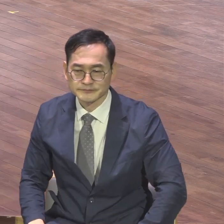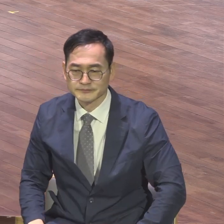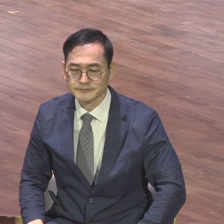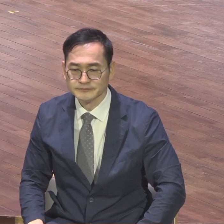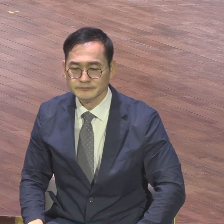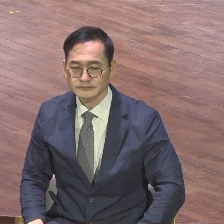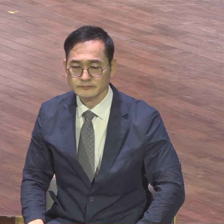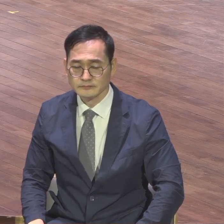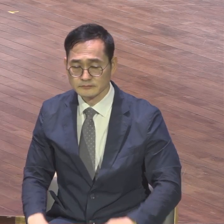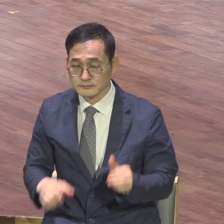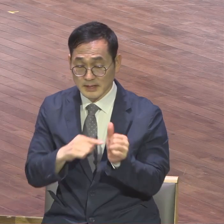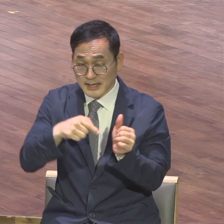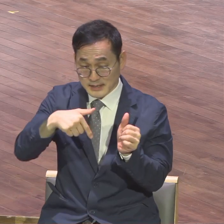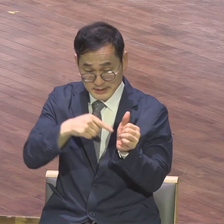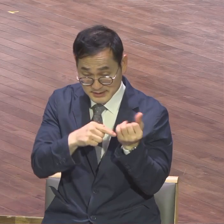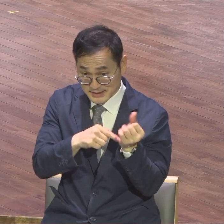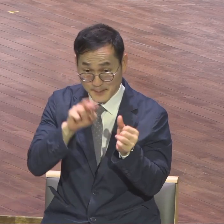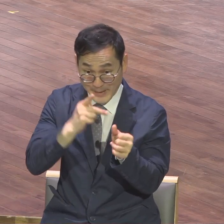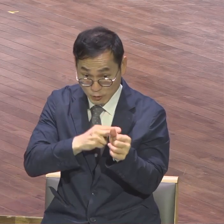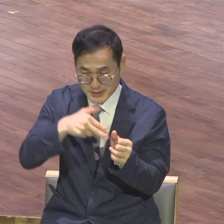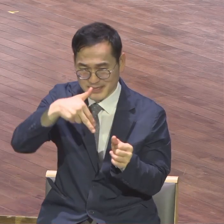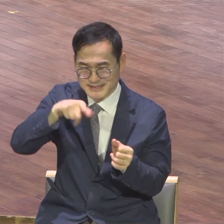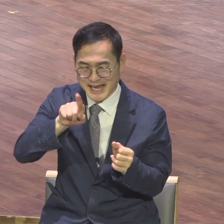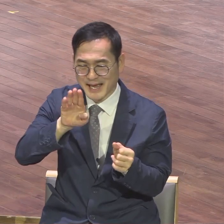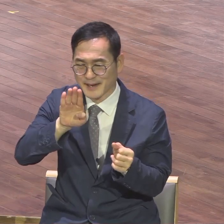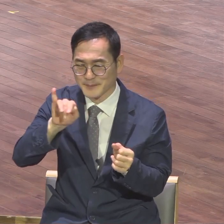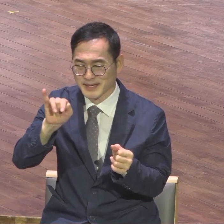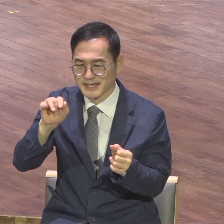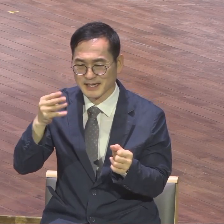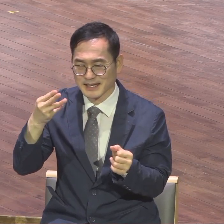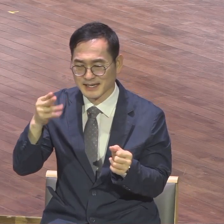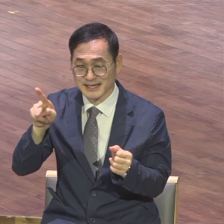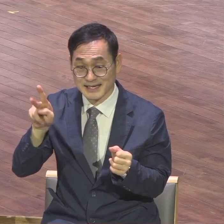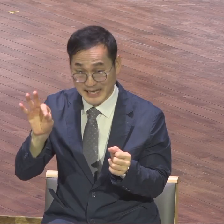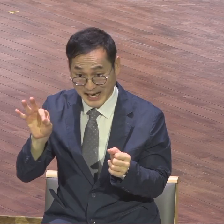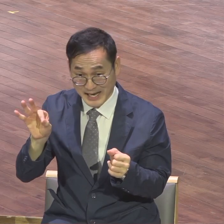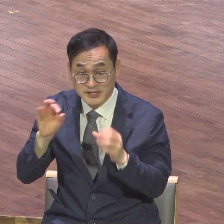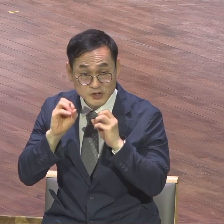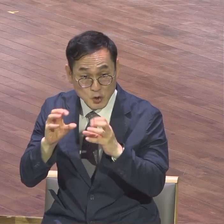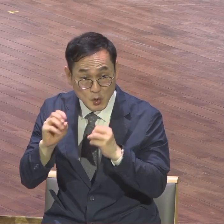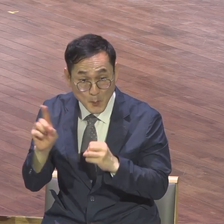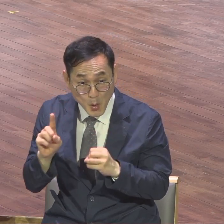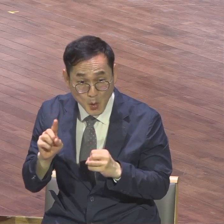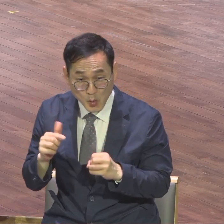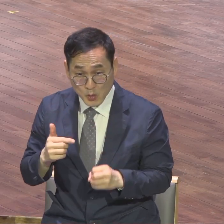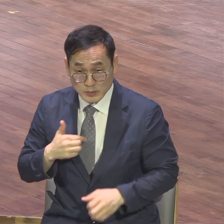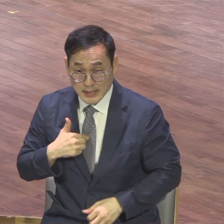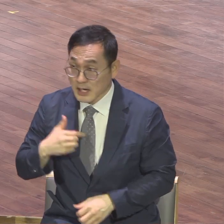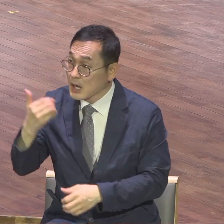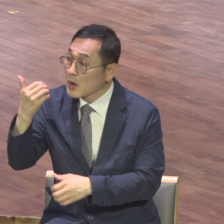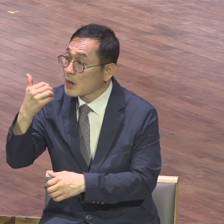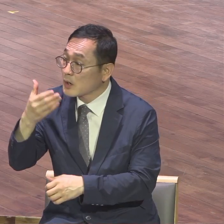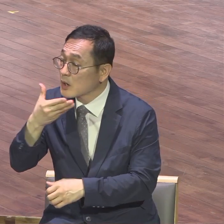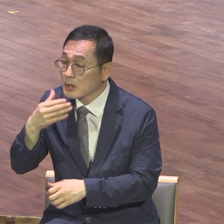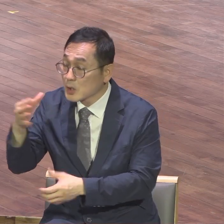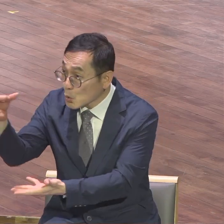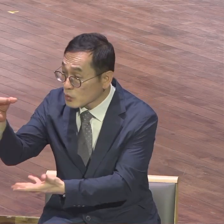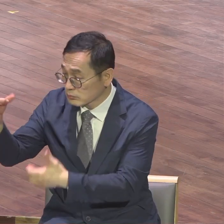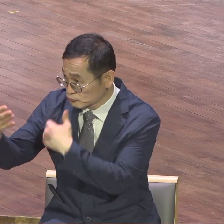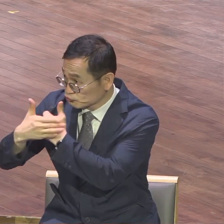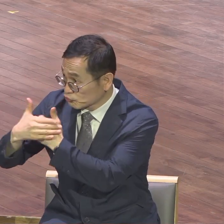용어가 나왔습니다. 다른 문화권에 가서 직업을 가지고 자신의 생활비를 벌면서 복음을 전가하는